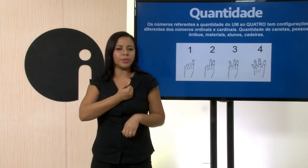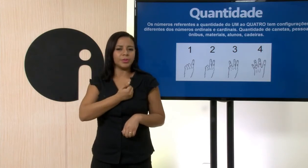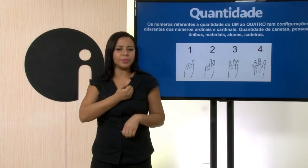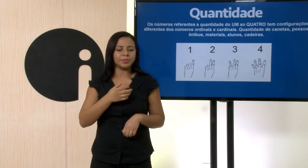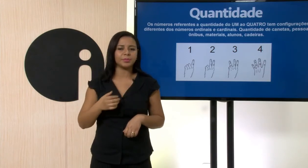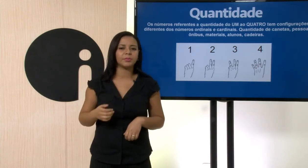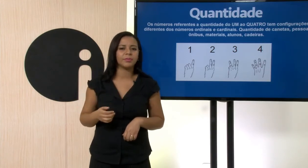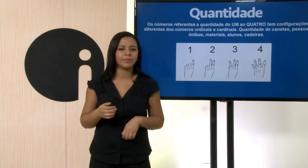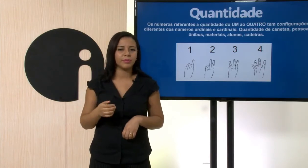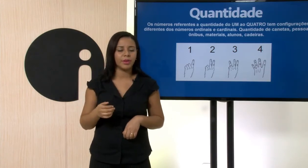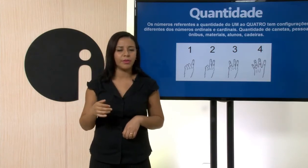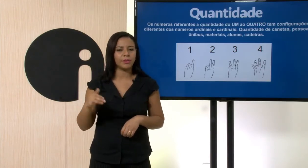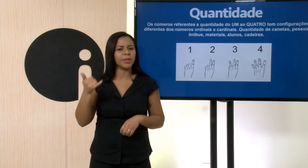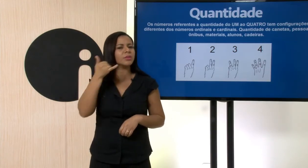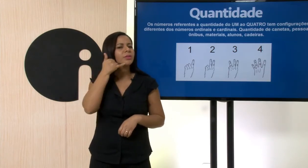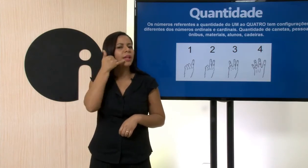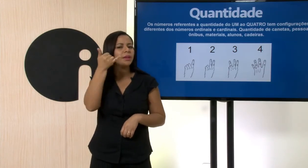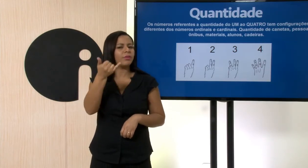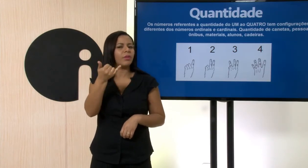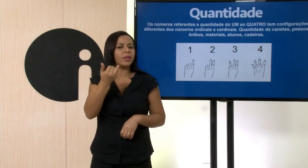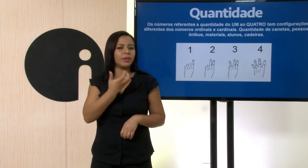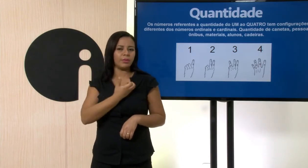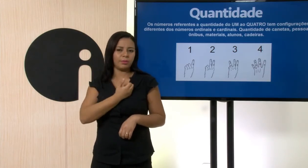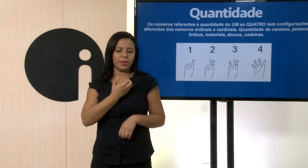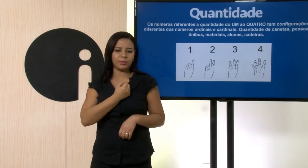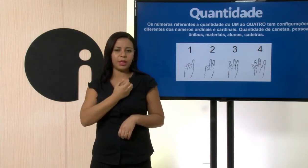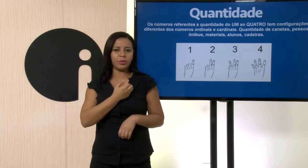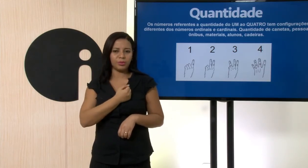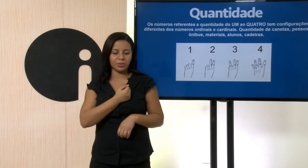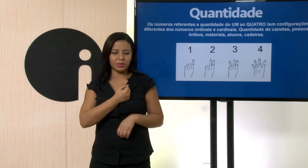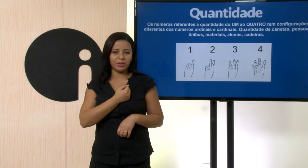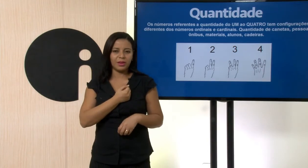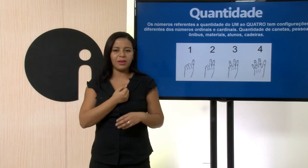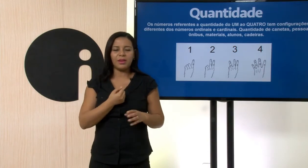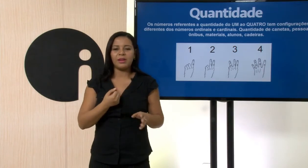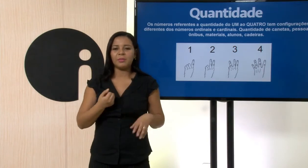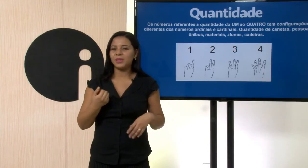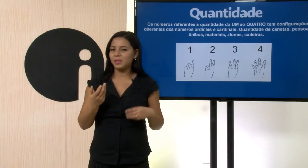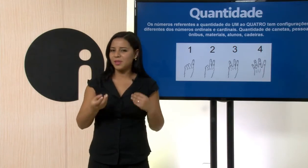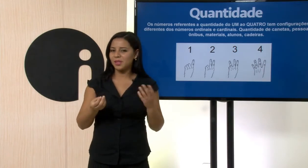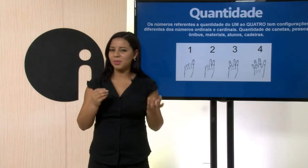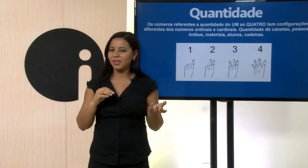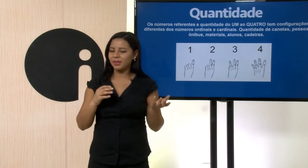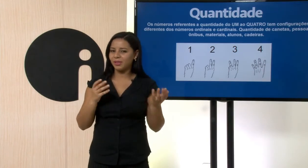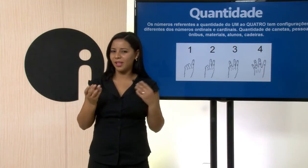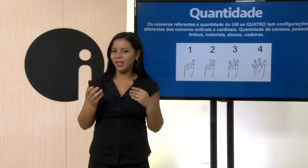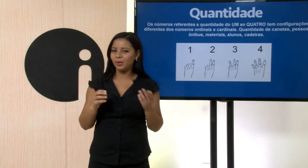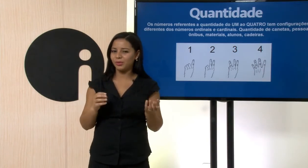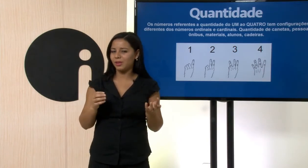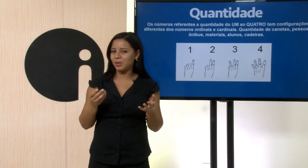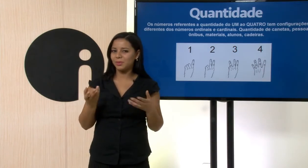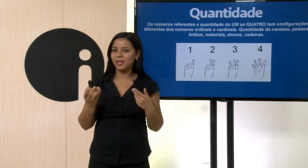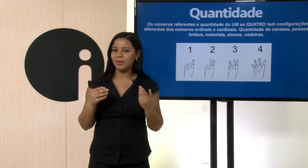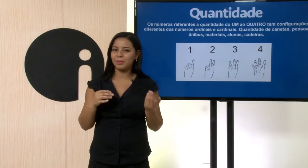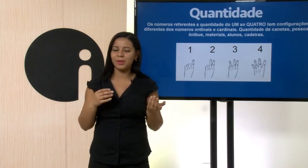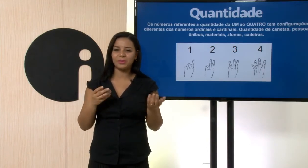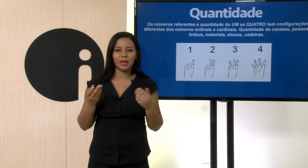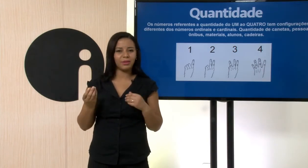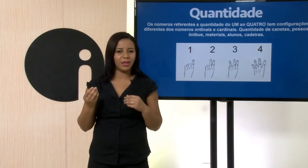número? Novamente, telefone, perguntar o número. Muitas pessoas podem ficar na dúvida, mas por que vai perguntar o